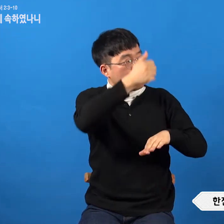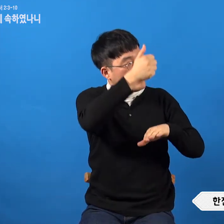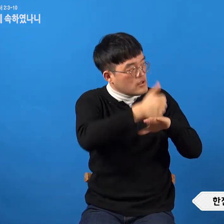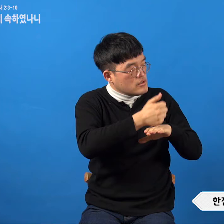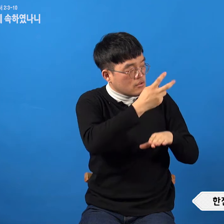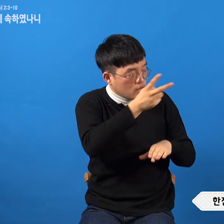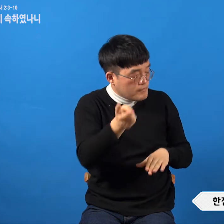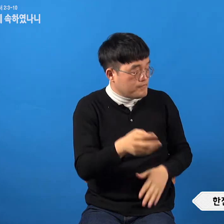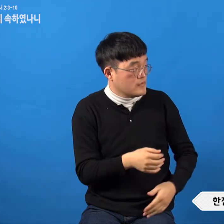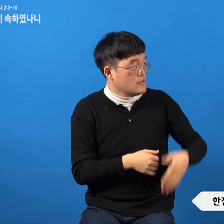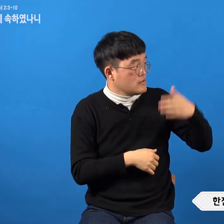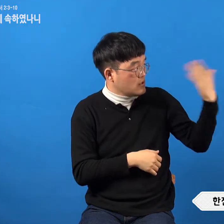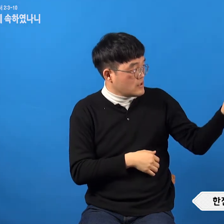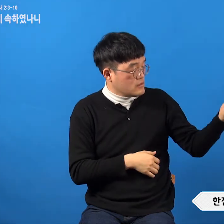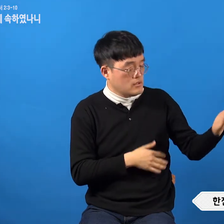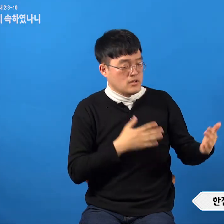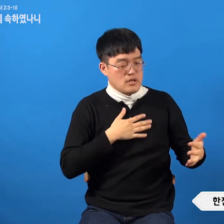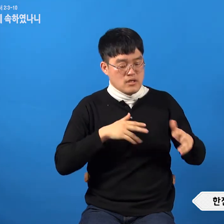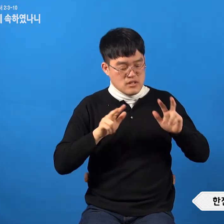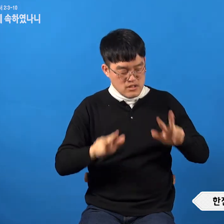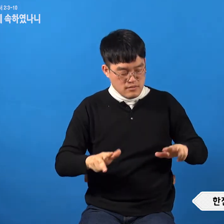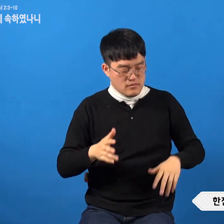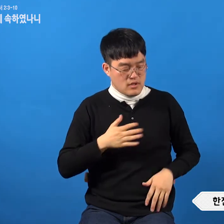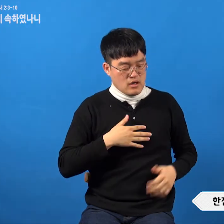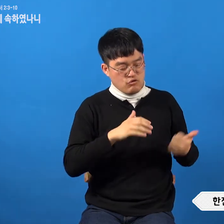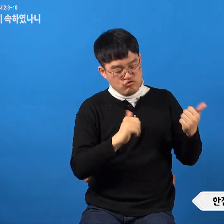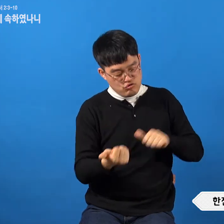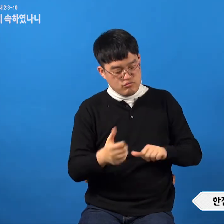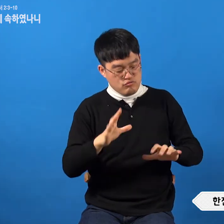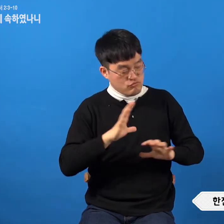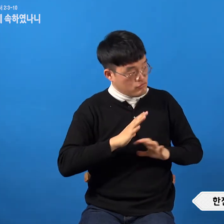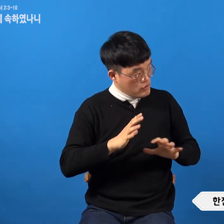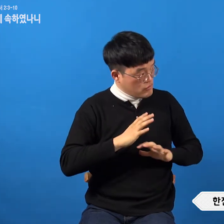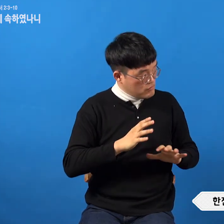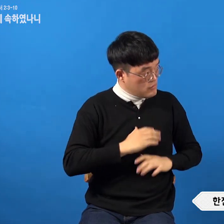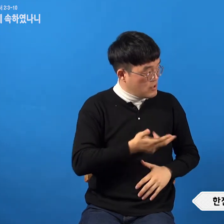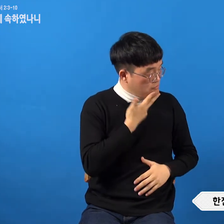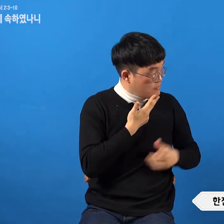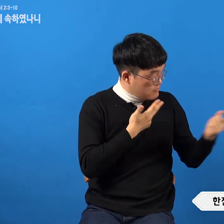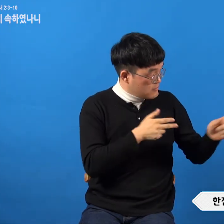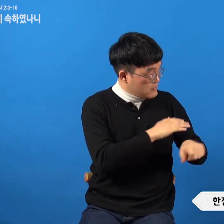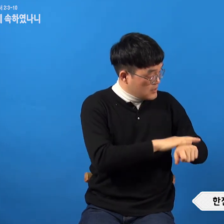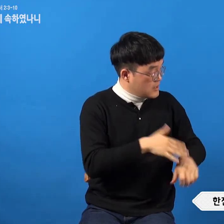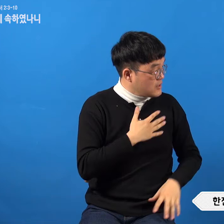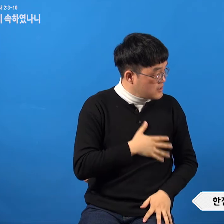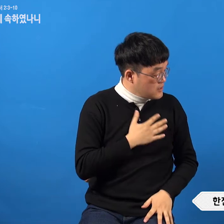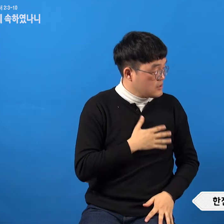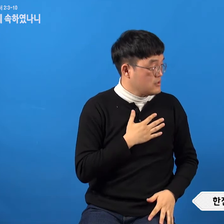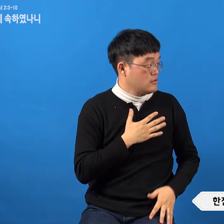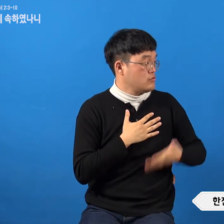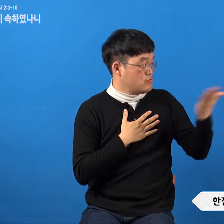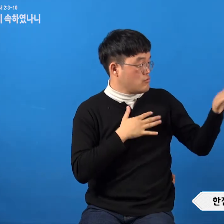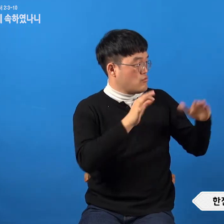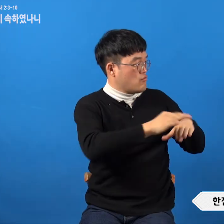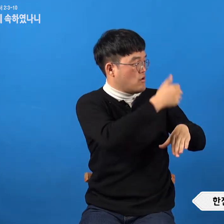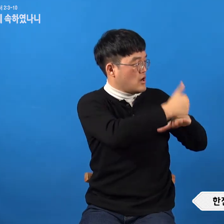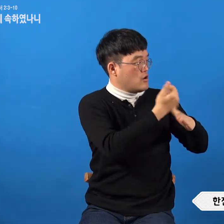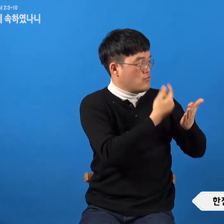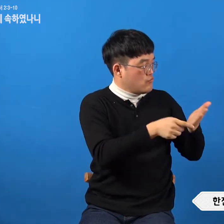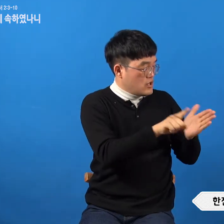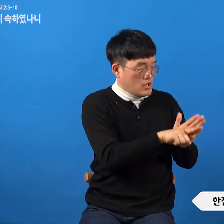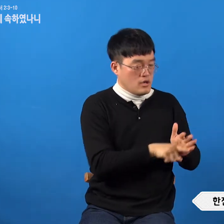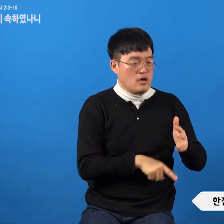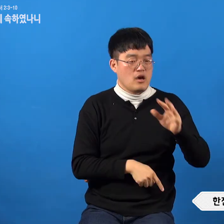폐하, 폐하께서는 제가 죽음을 두려워하지 않는다는 것을 잘 아십니다. 저는 대왕을 위해